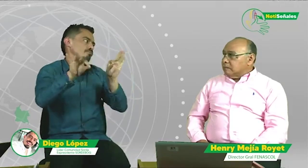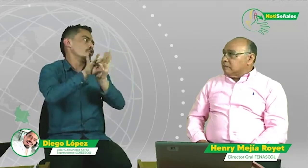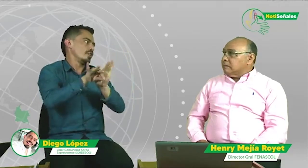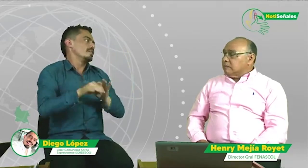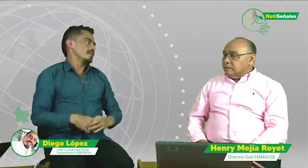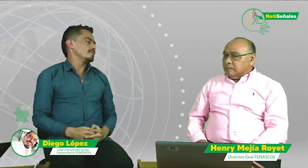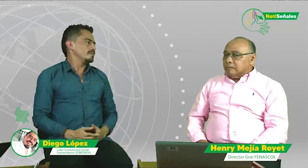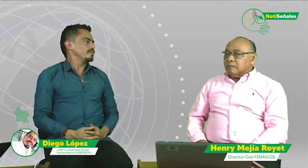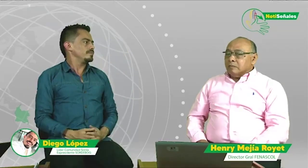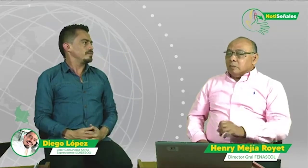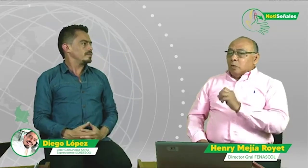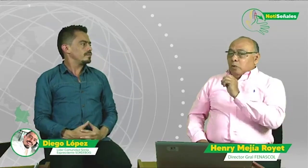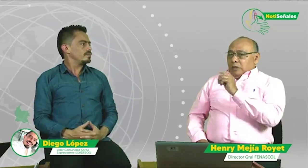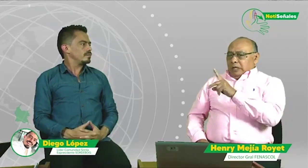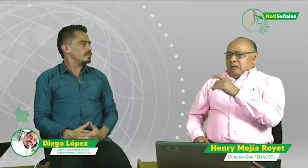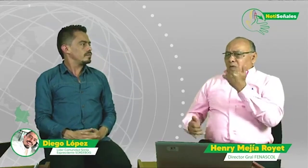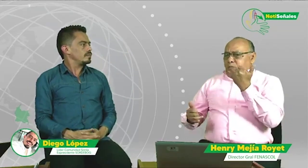que permitan hacer este seguimiento.